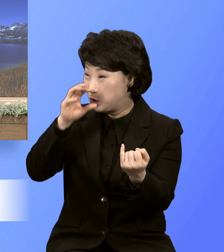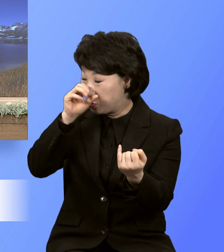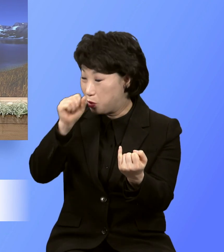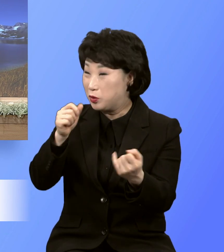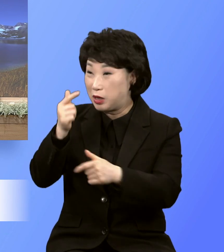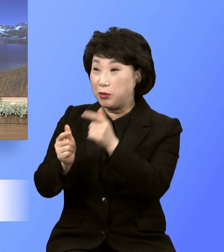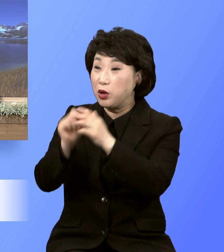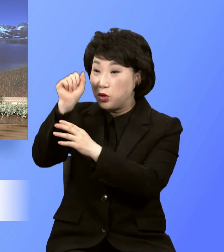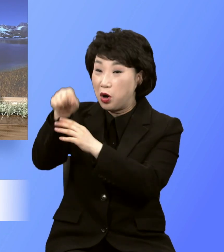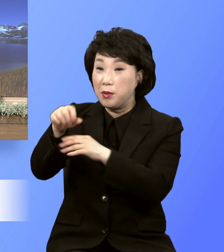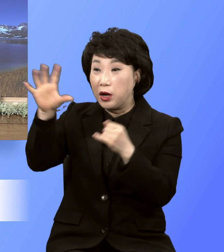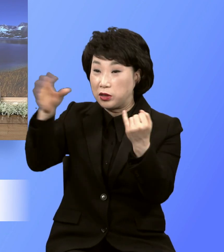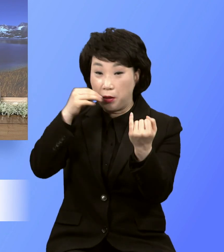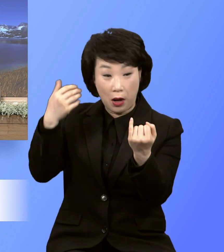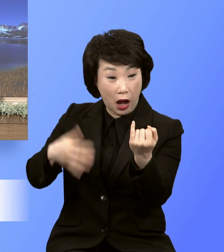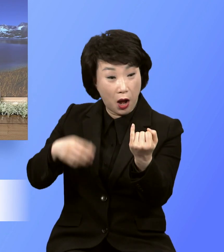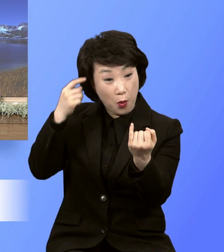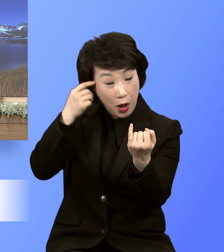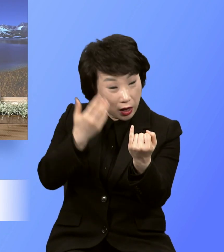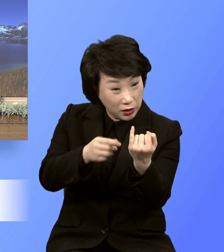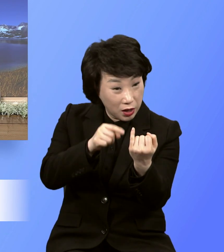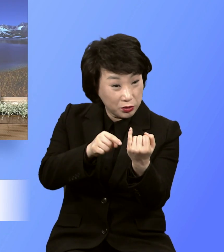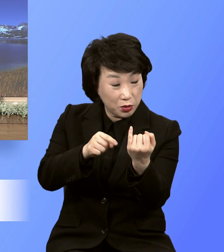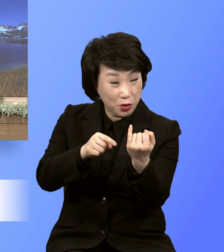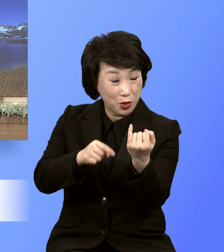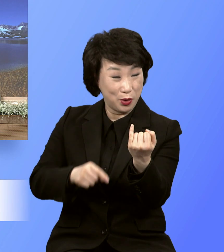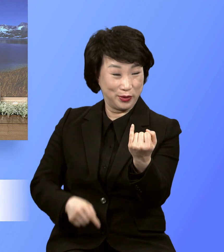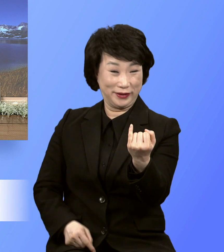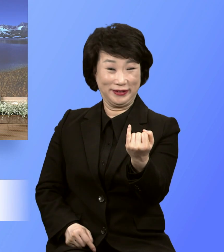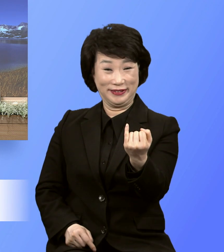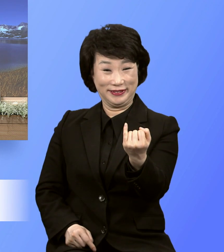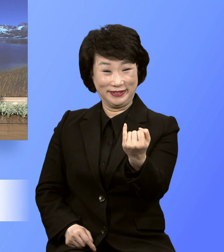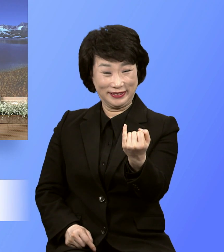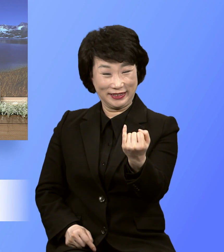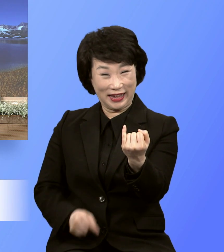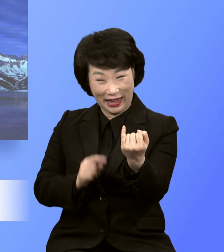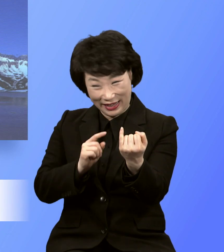좋은 실과 선악과를 안 먹느냐?